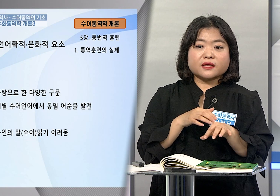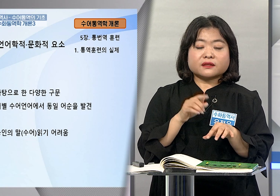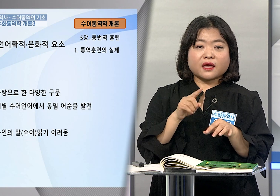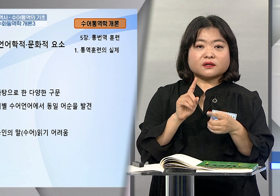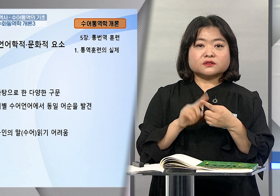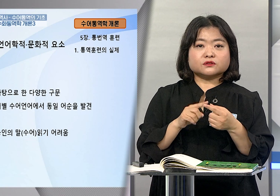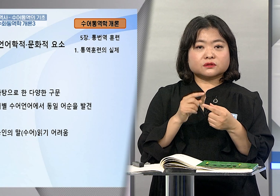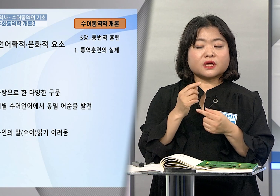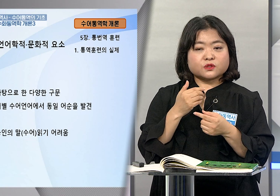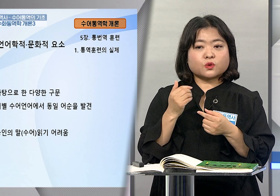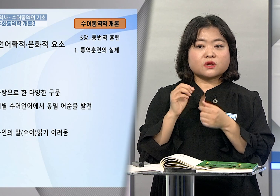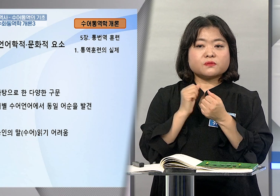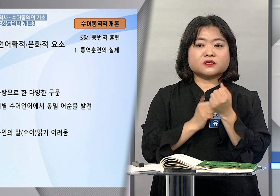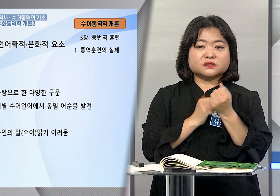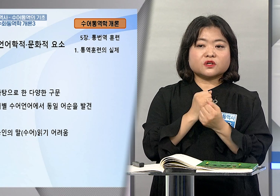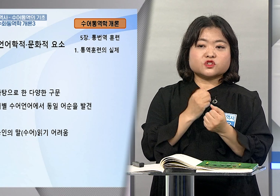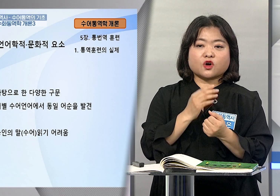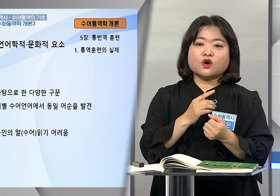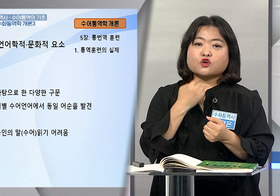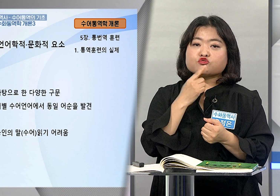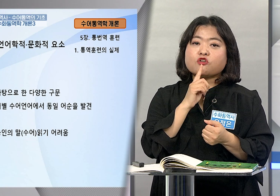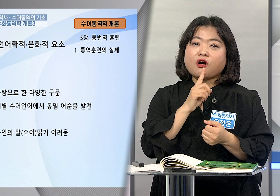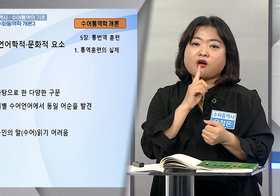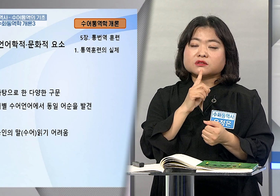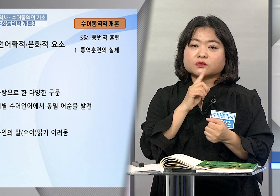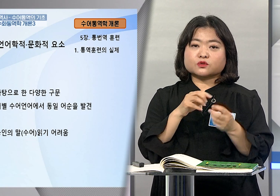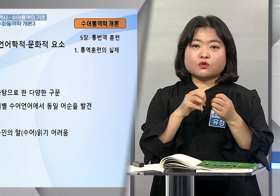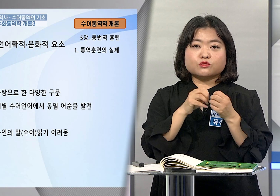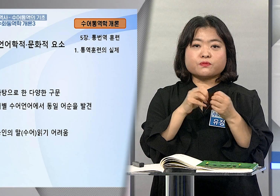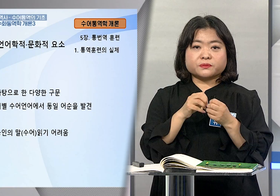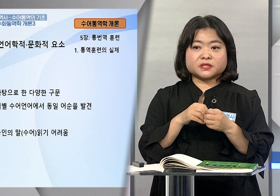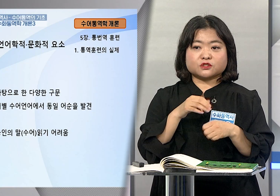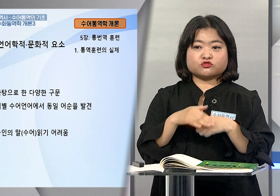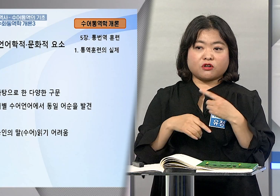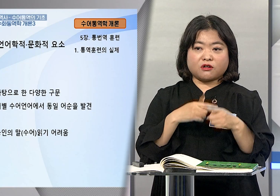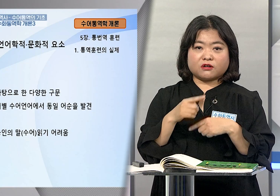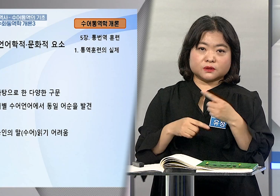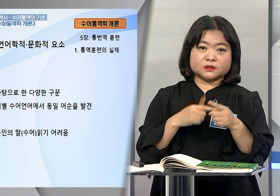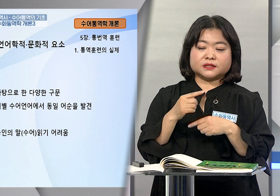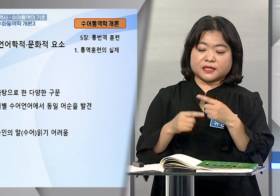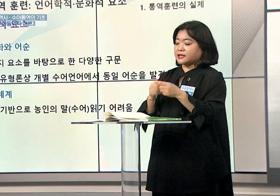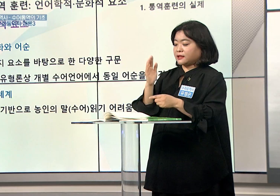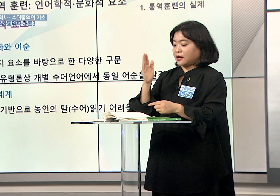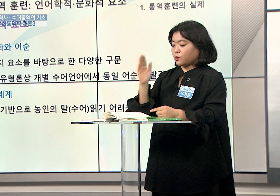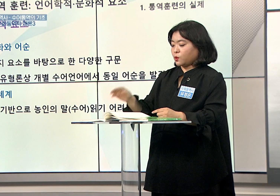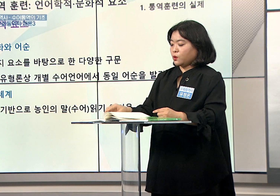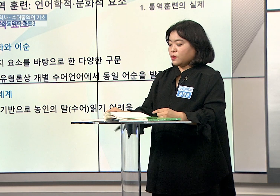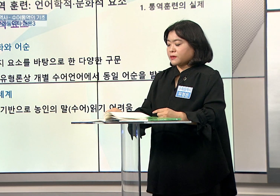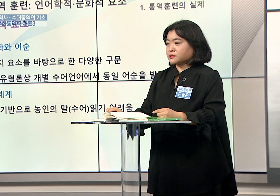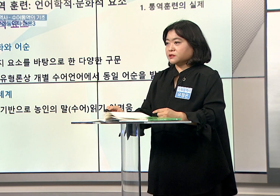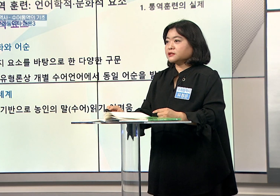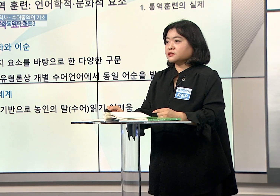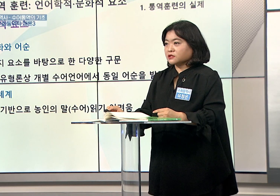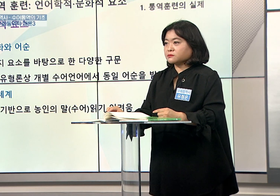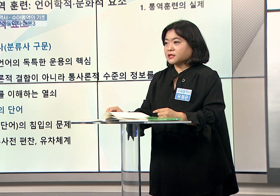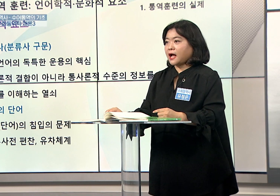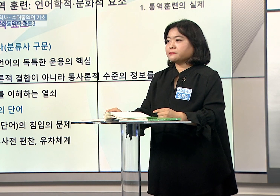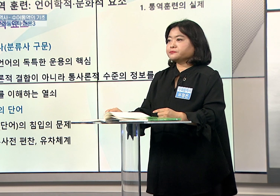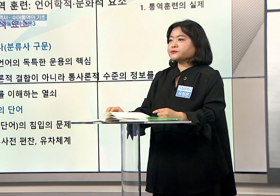네, 이거는 계속 설명을 드렸죠. 구어적으로 문법식 수어를 얘기한다고 말씀을 드렸습니다.